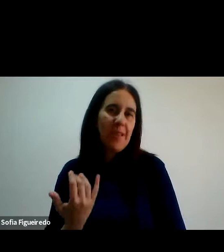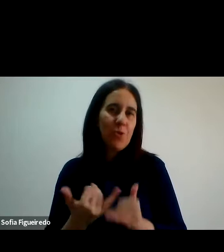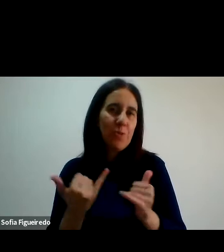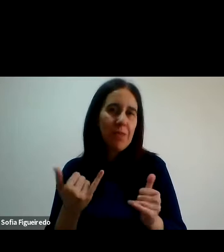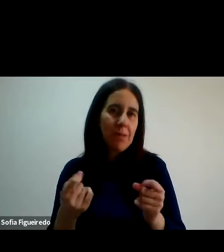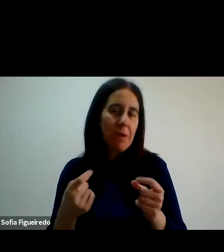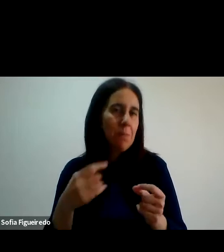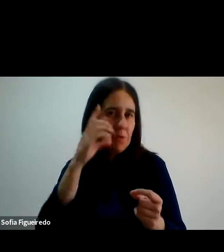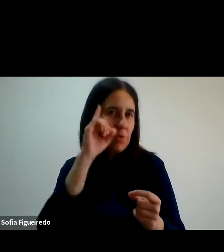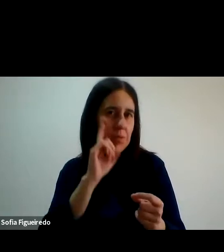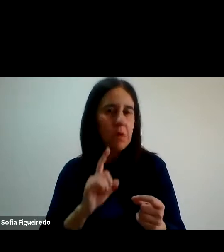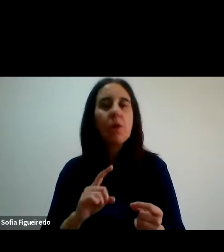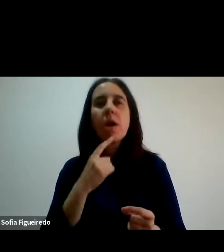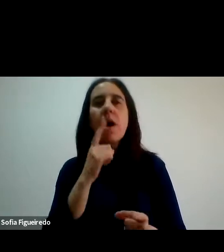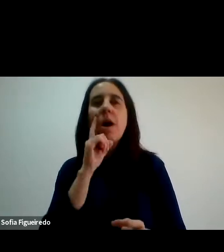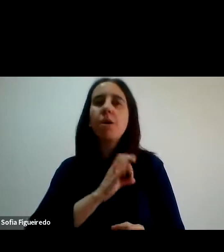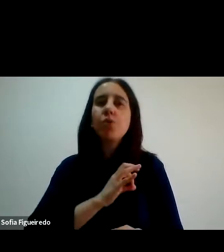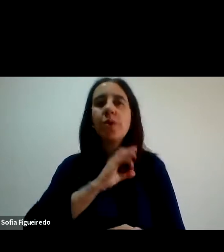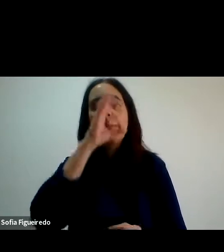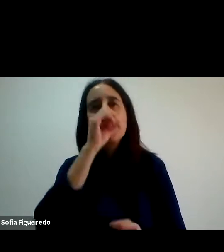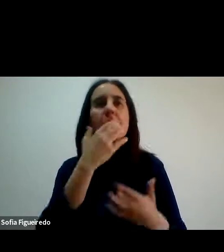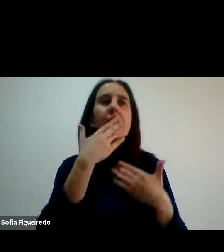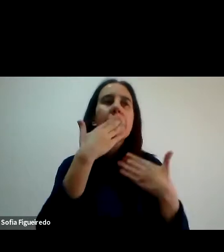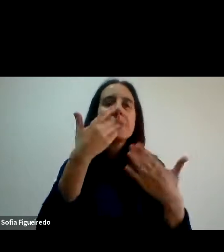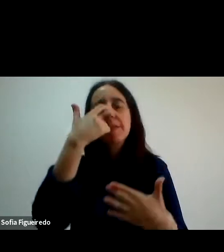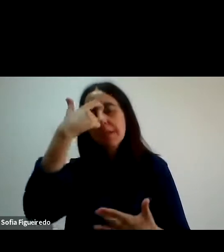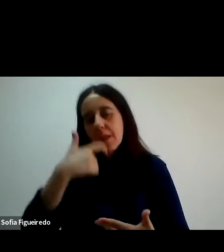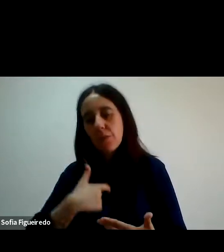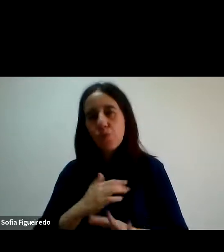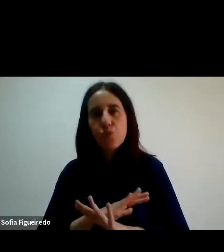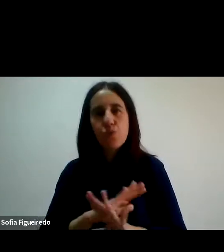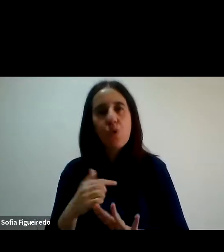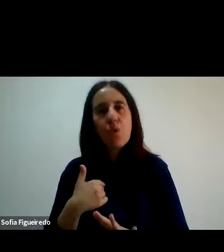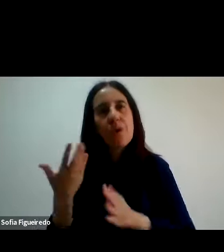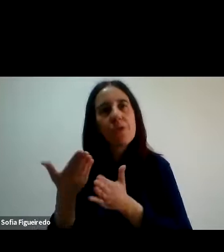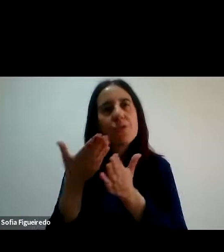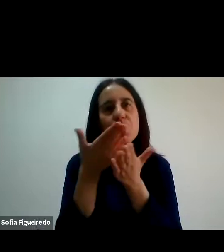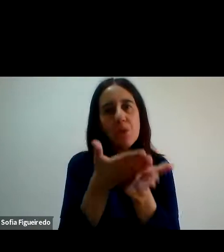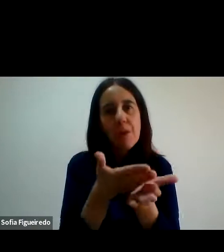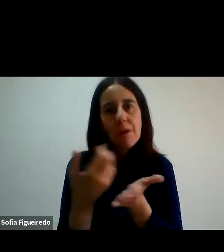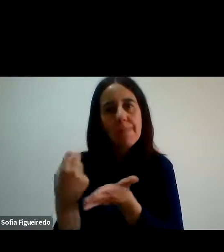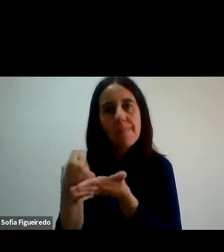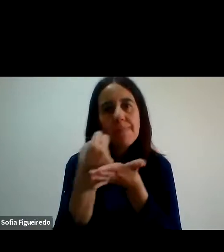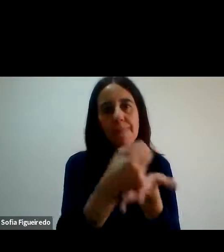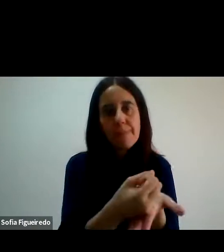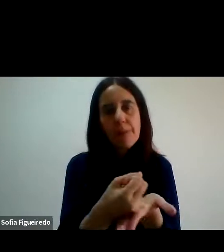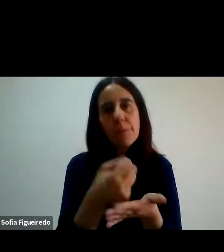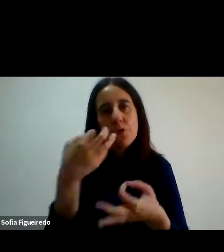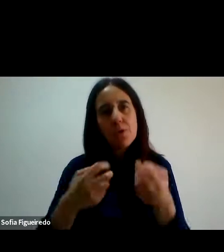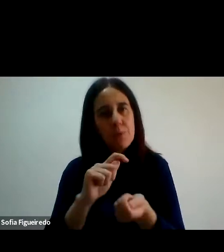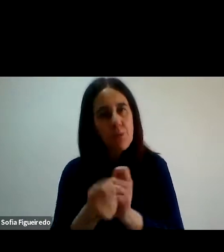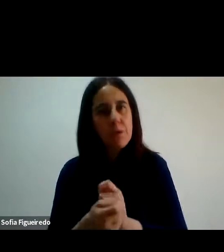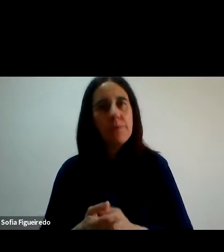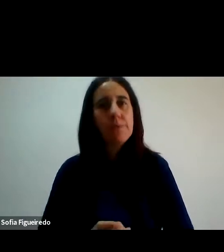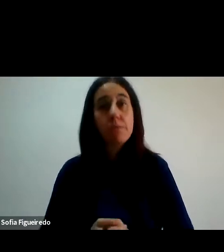Sra. Ministra, eu só lhe queria agradecer, eu sou um mero cidadão que queria apenas ajudar a contribuir precisamente para mudar a justiça.